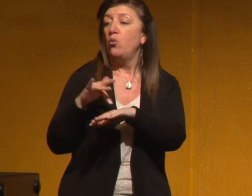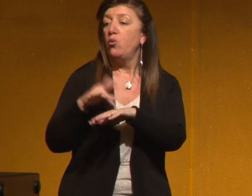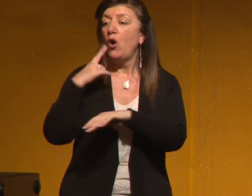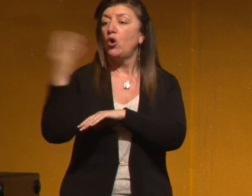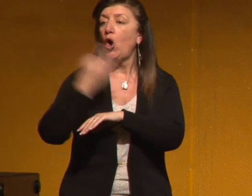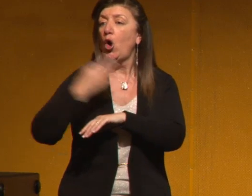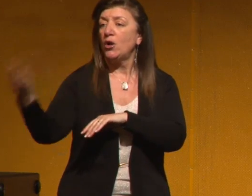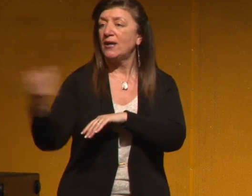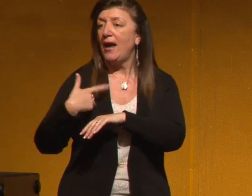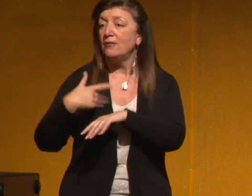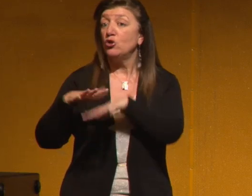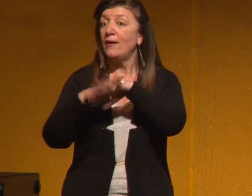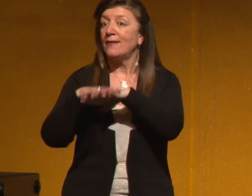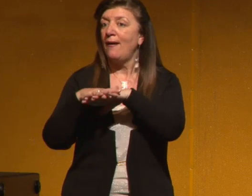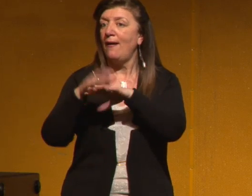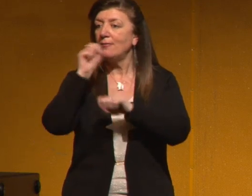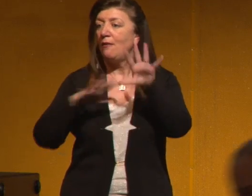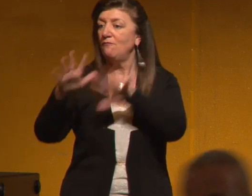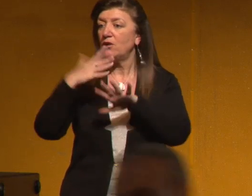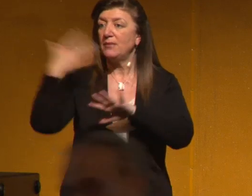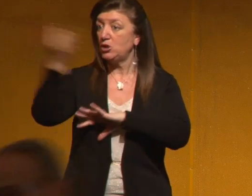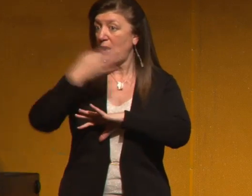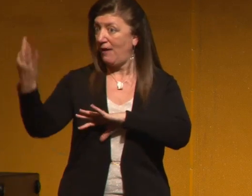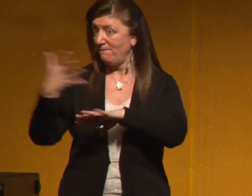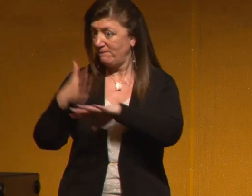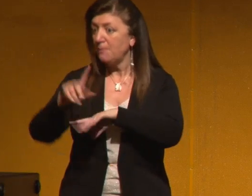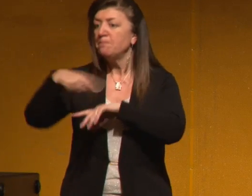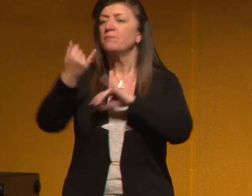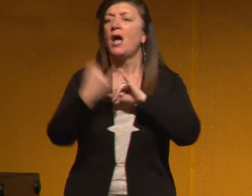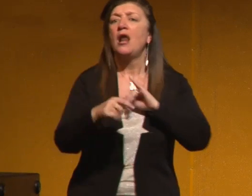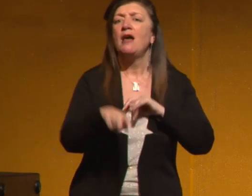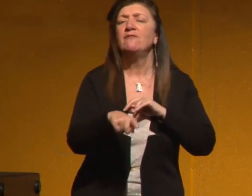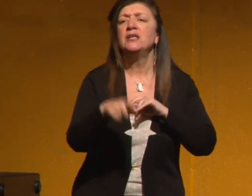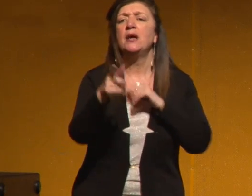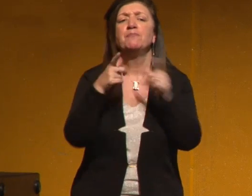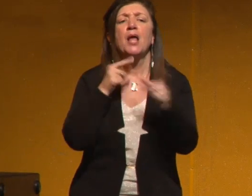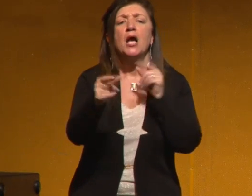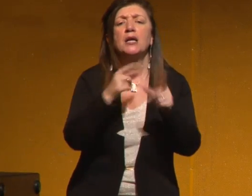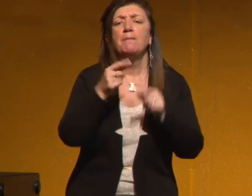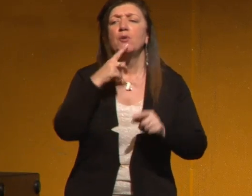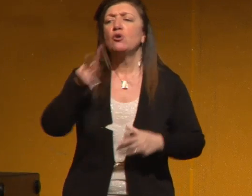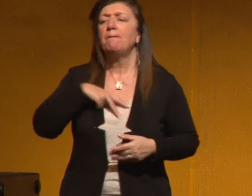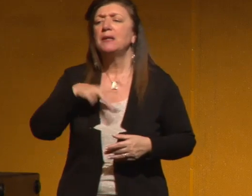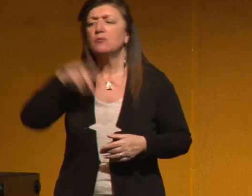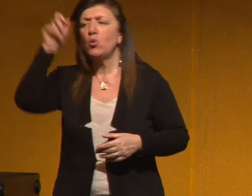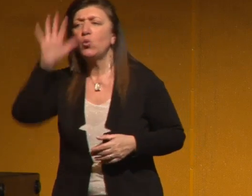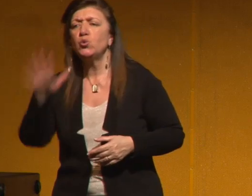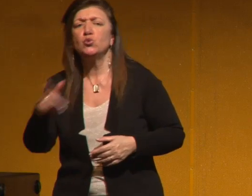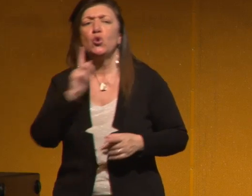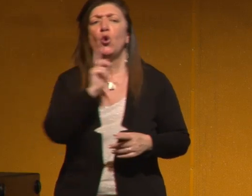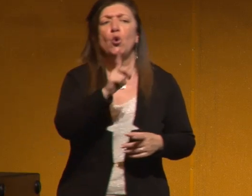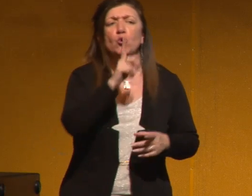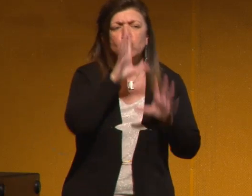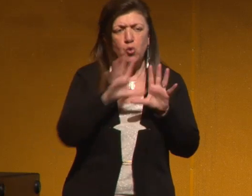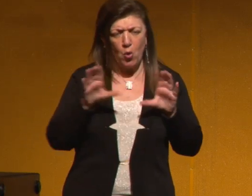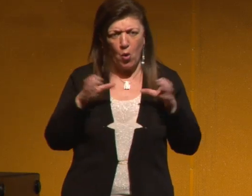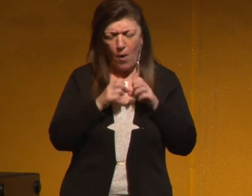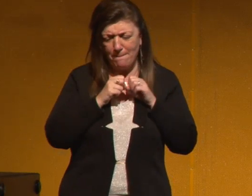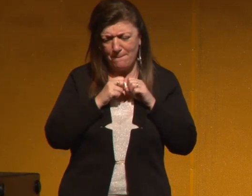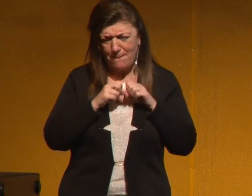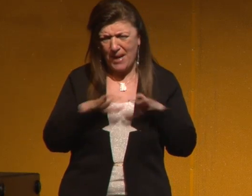informazione in rete infine vi è il rapporto con il patrimonio culturale nella sua interezza nella sua declinazione più ampia